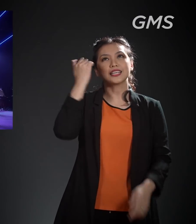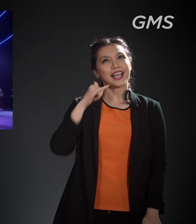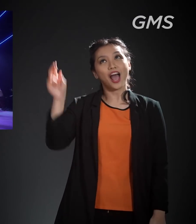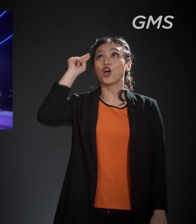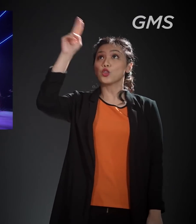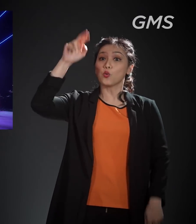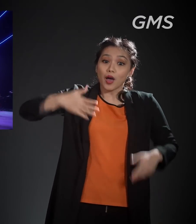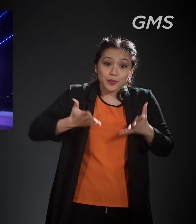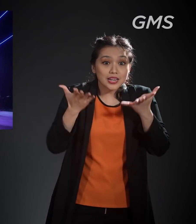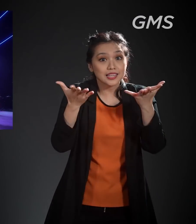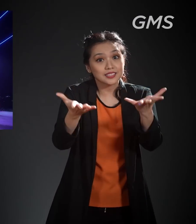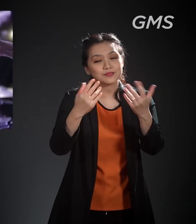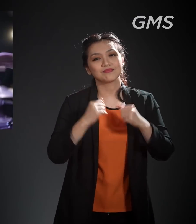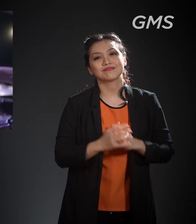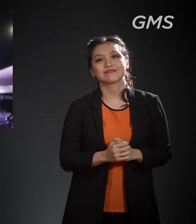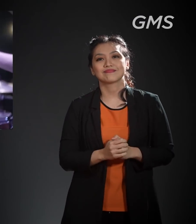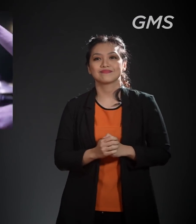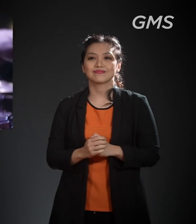Kasih yang telah Kau beri